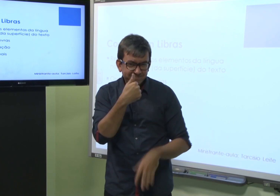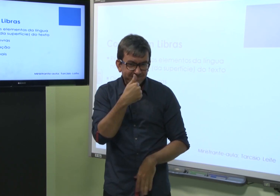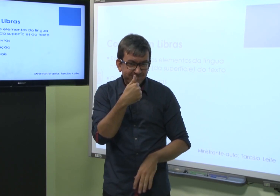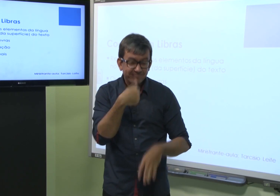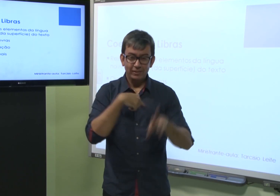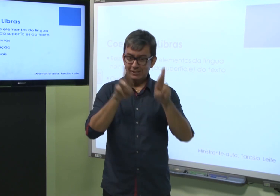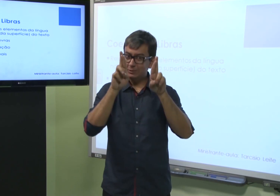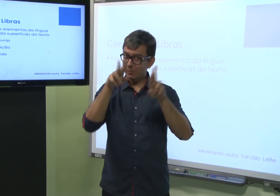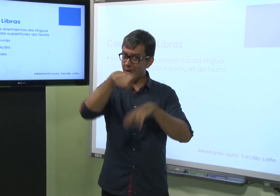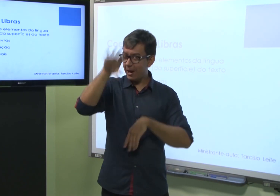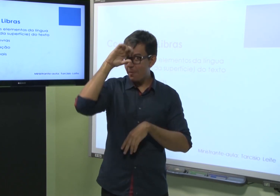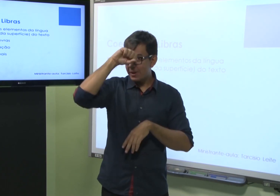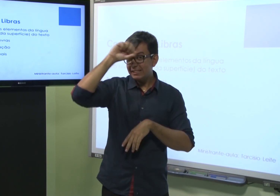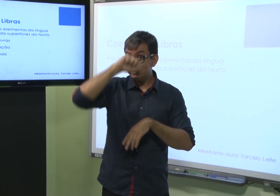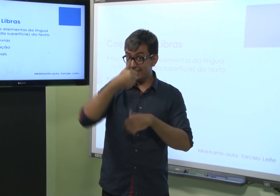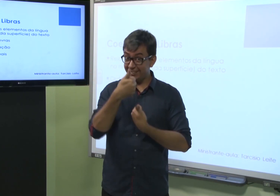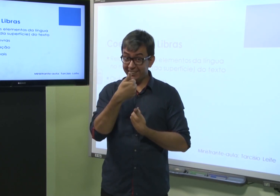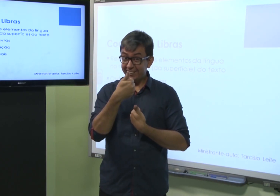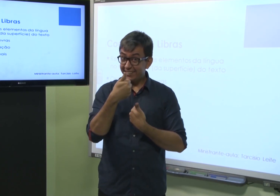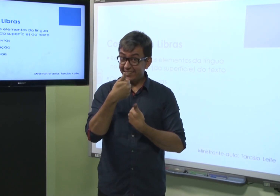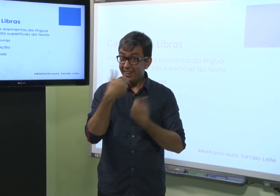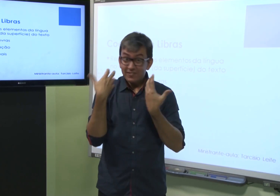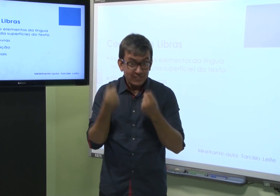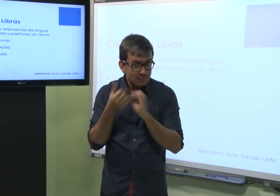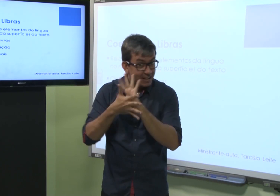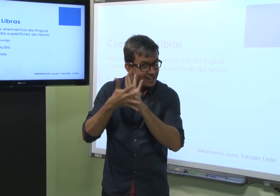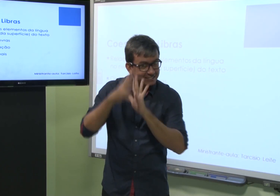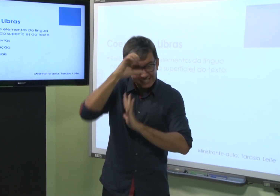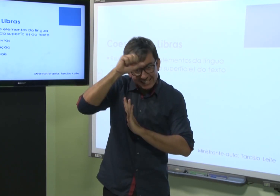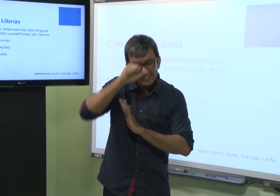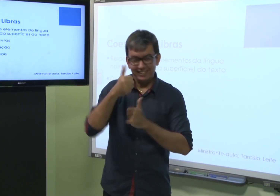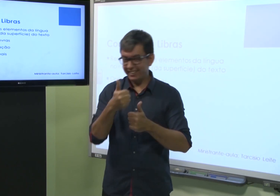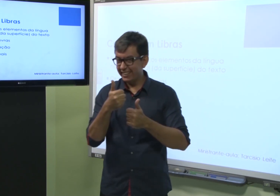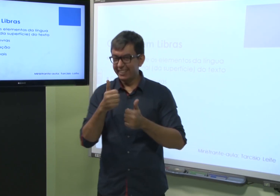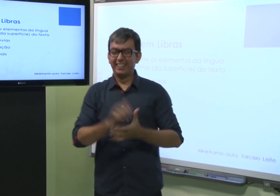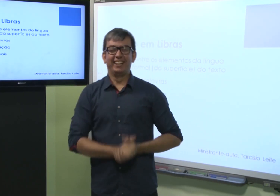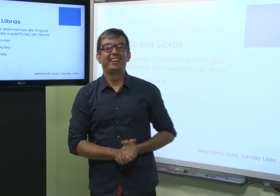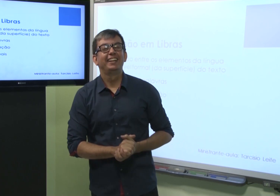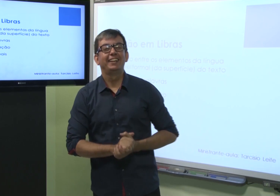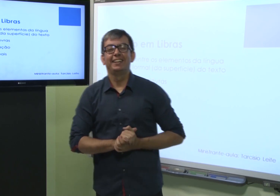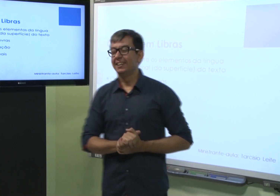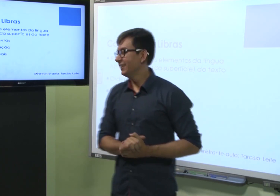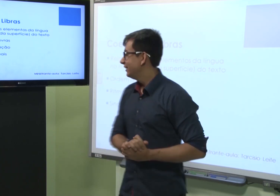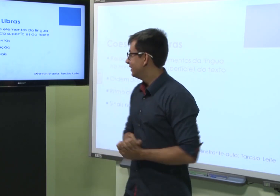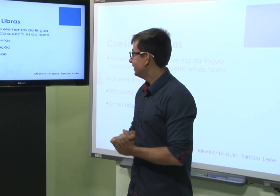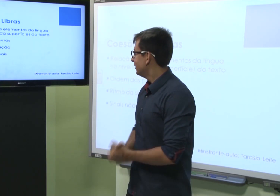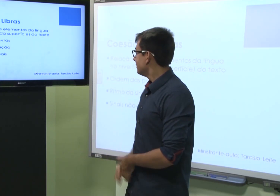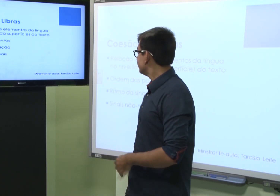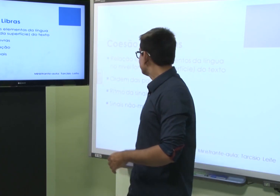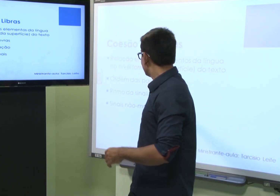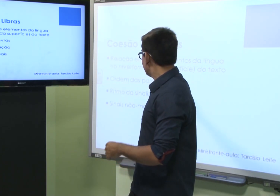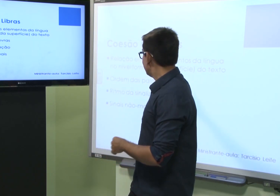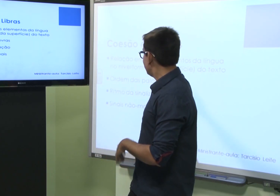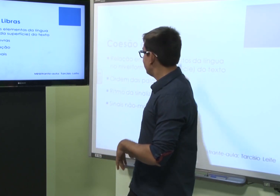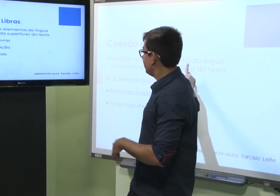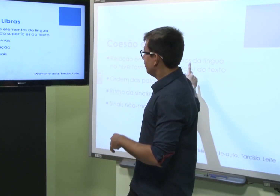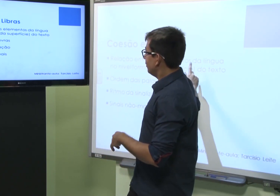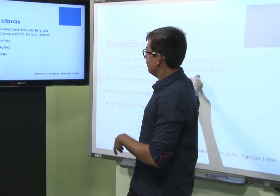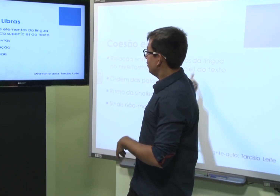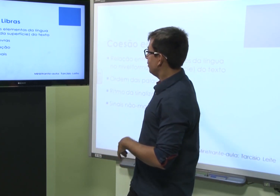esqueçam nunca. Eles são muito relevantes. Eu torço para que vocês possam aprender. Tá? Vamos continuar aprendendo